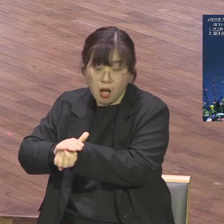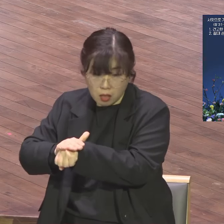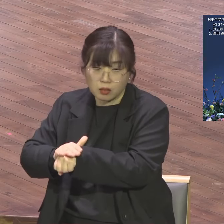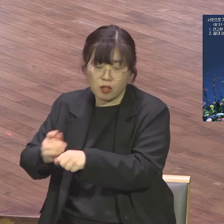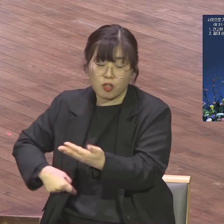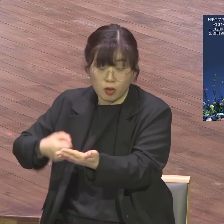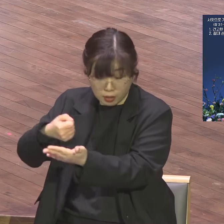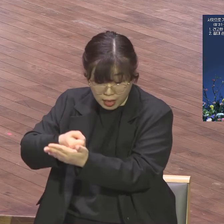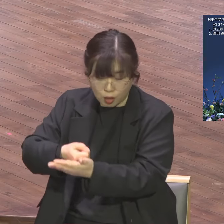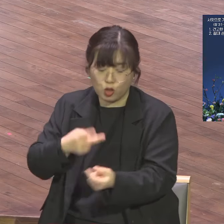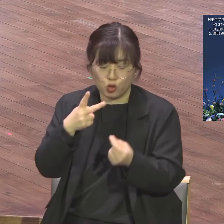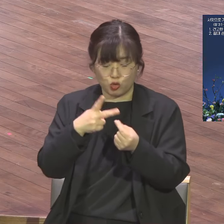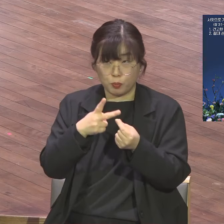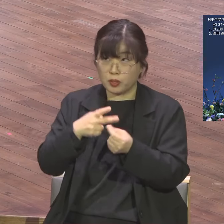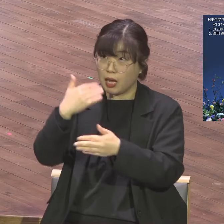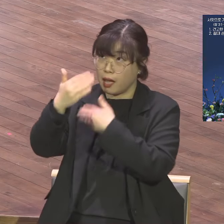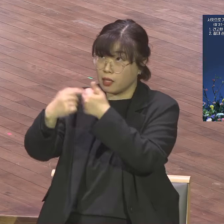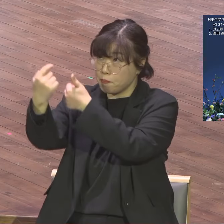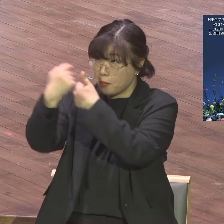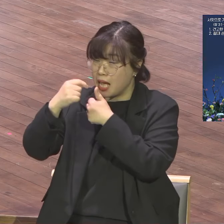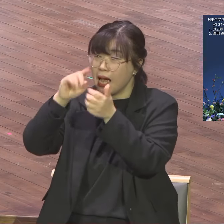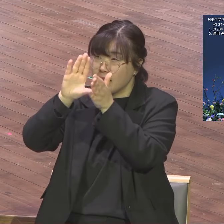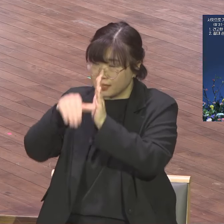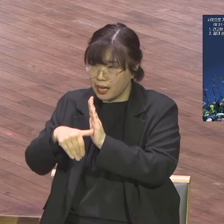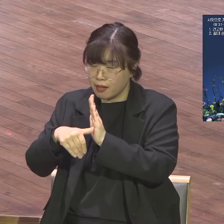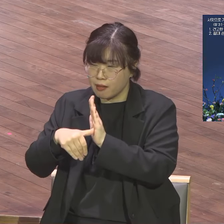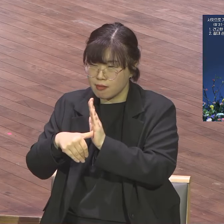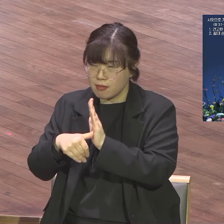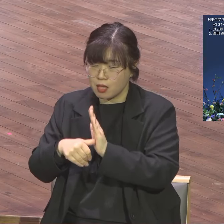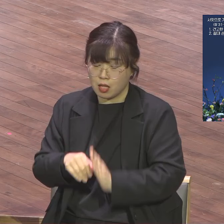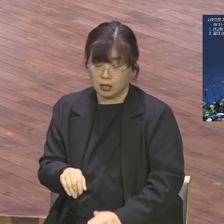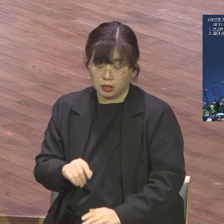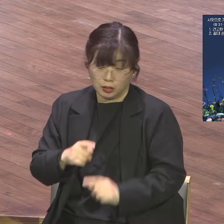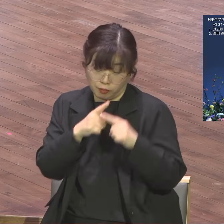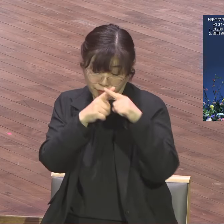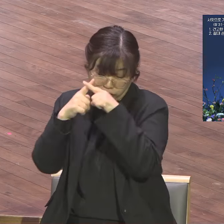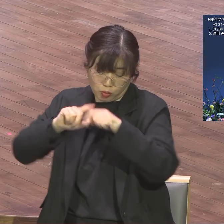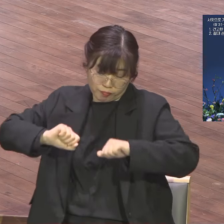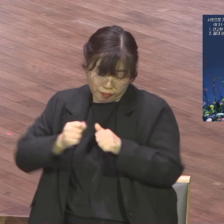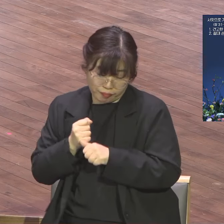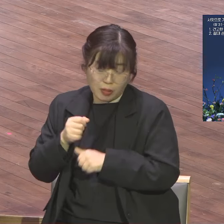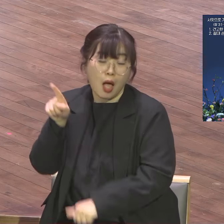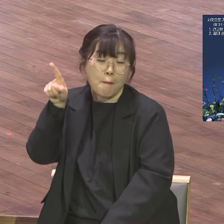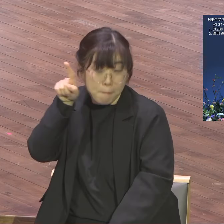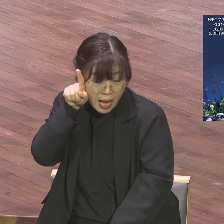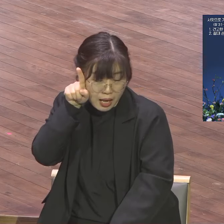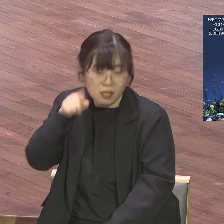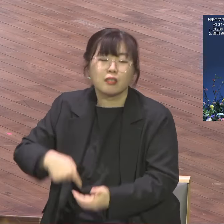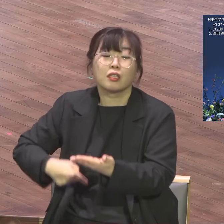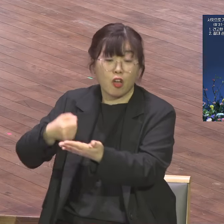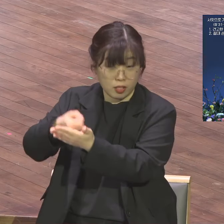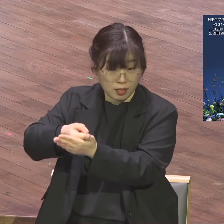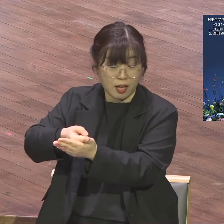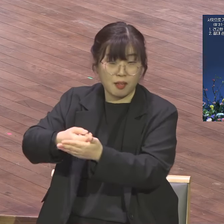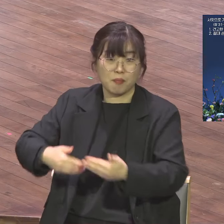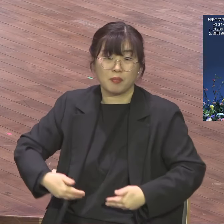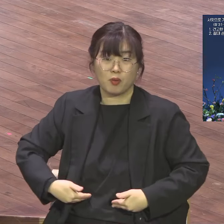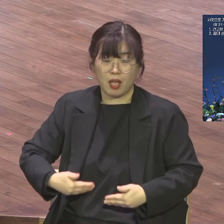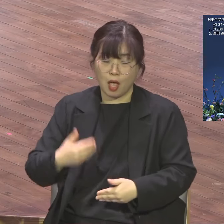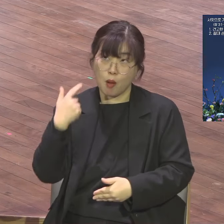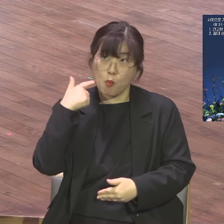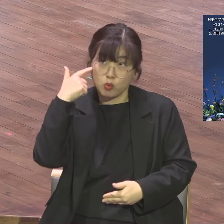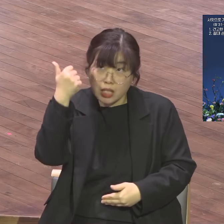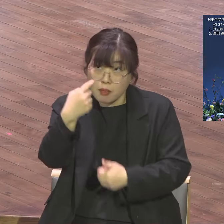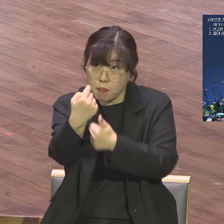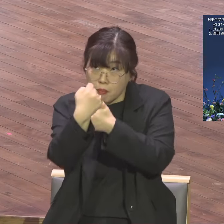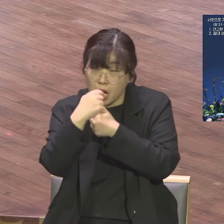100% 교회 앞에, 강단 앞에서 여러분 모든 직분을 통해서 교육자에게 무조건 하나님의